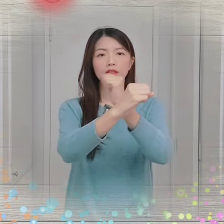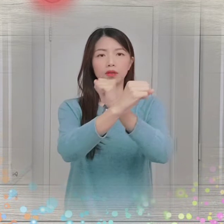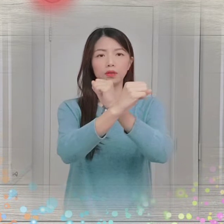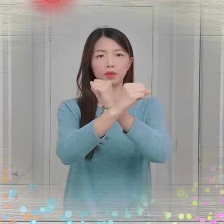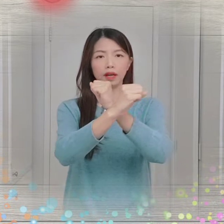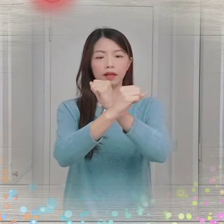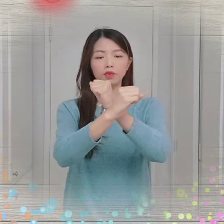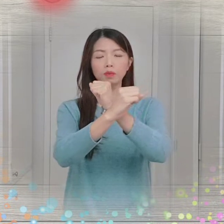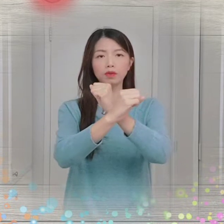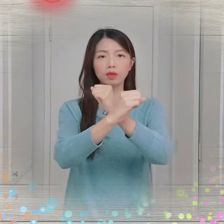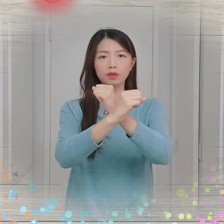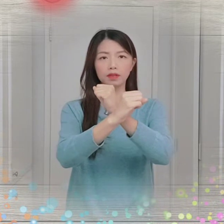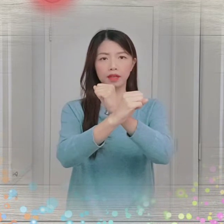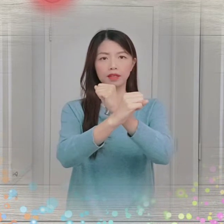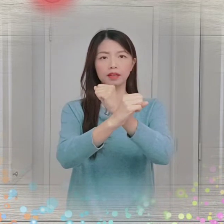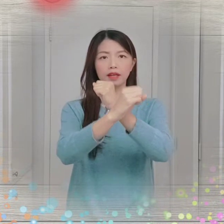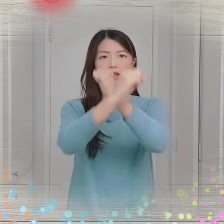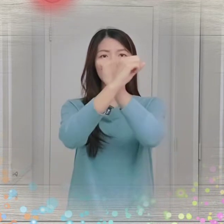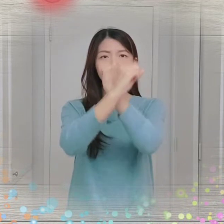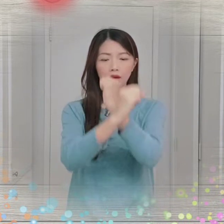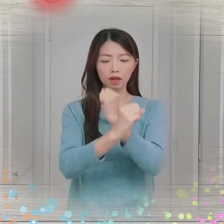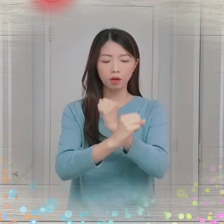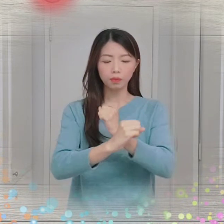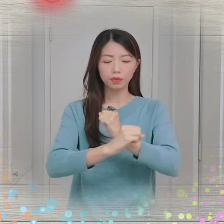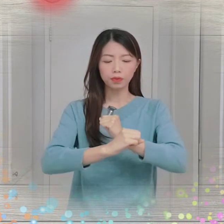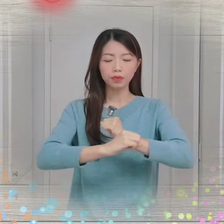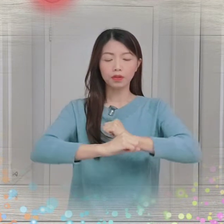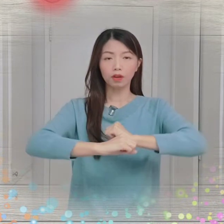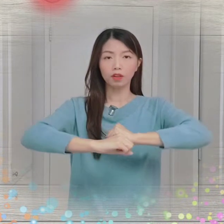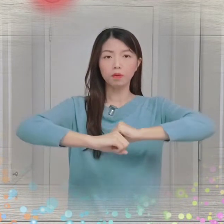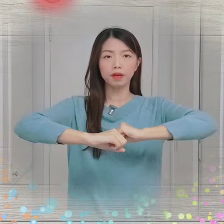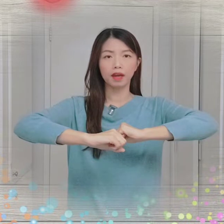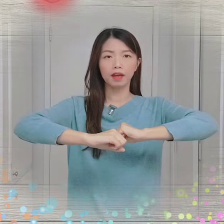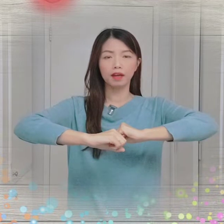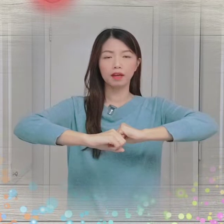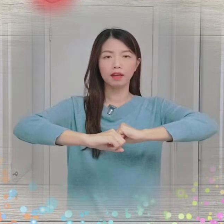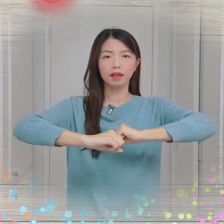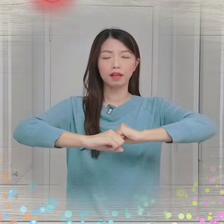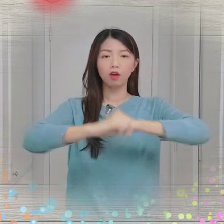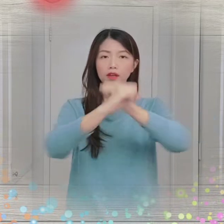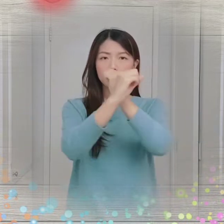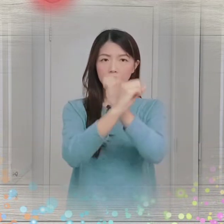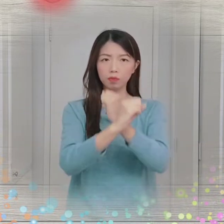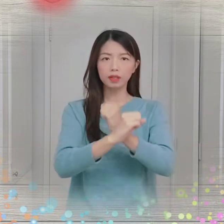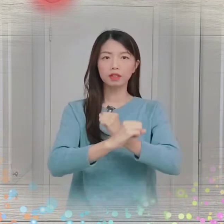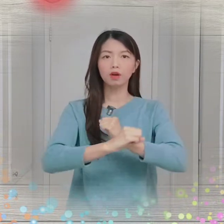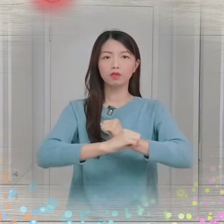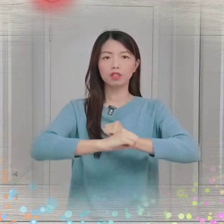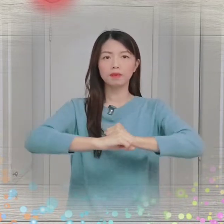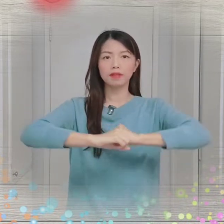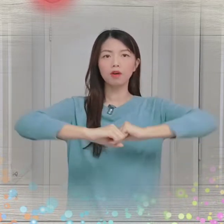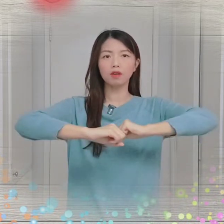손에 주먹을 쥐시고 약간 손목을 크로스된 이 상태에서 옆으로 이렇게 넓게 겨드랑이를 좀